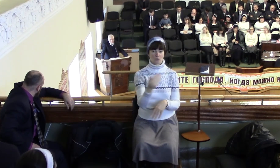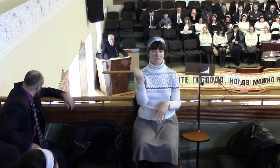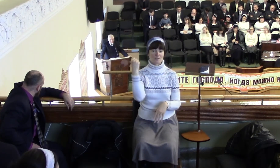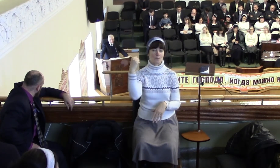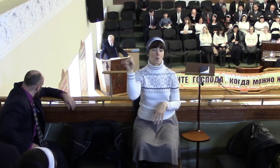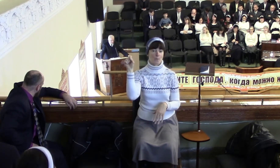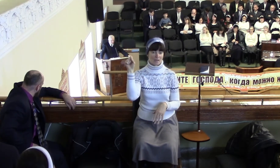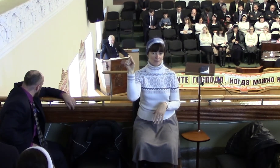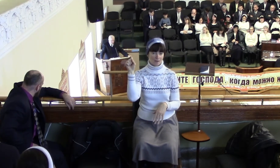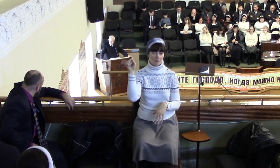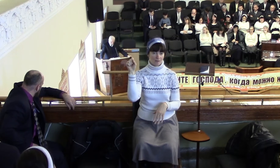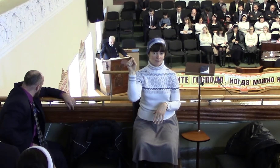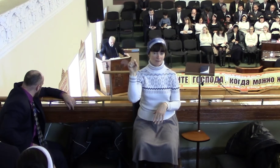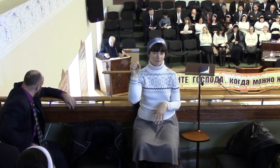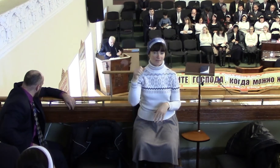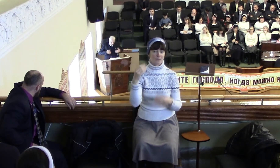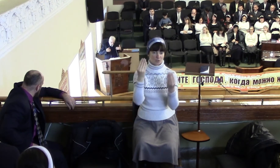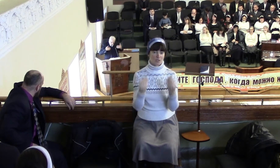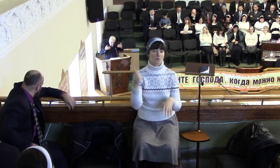чтобы не исчезла память. И